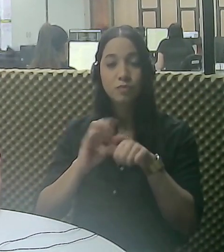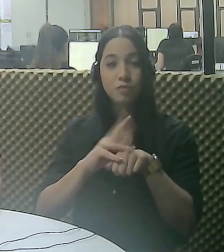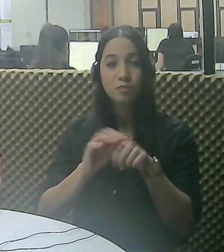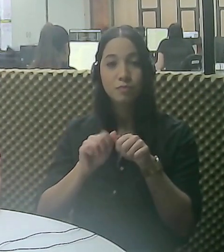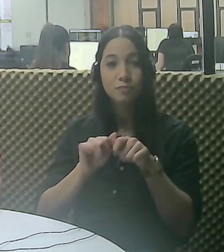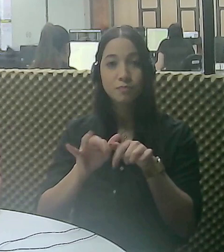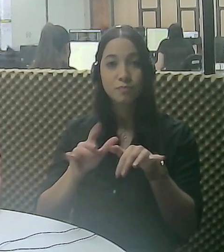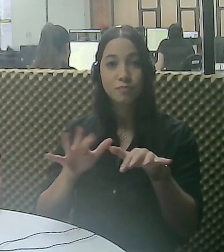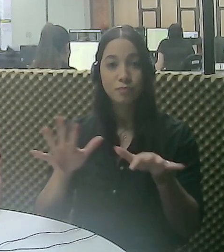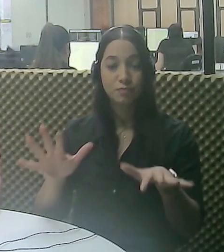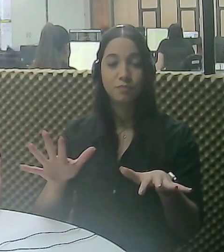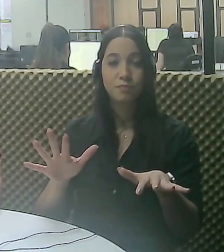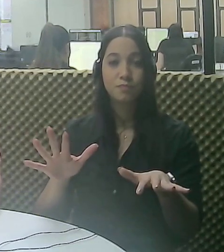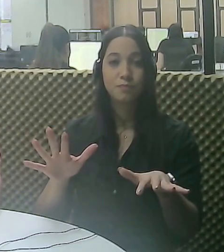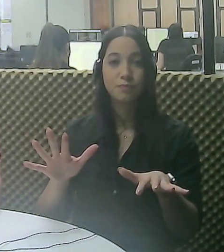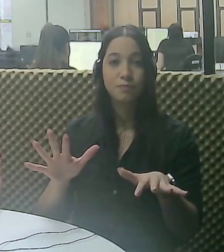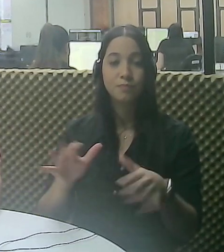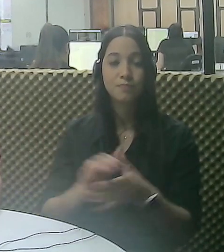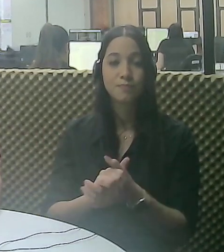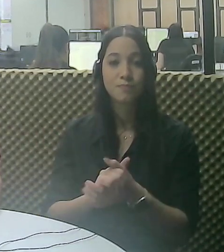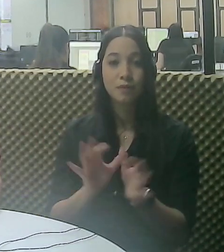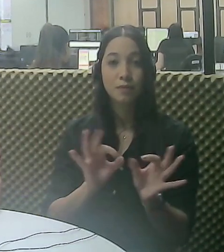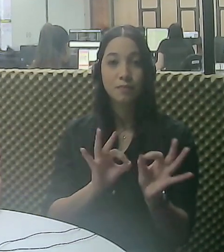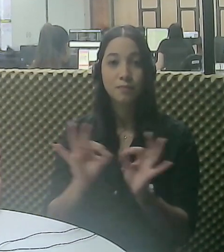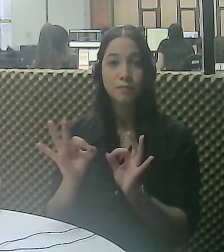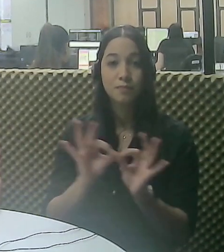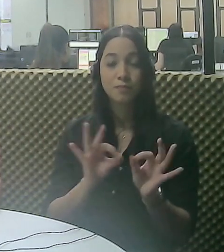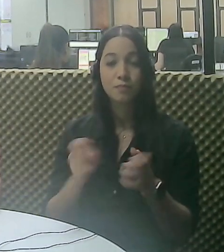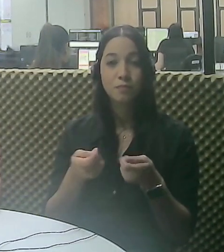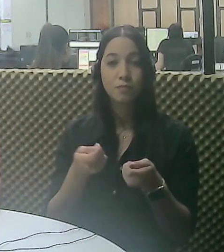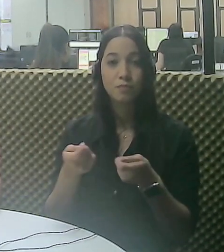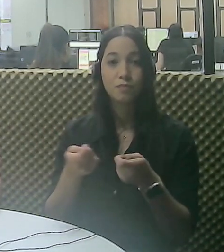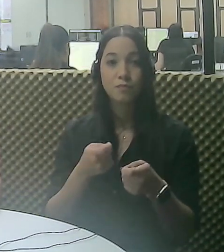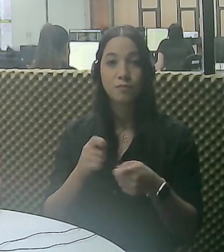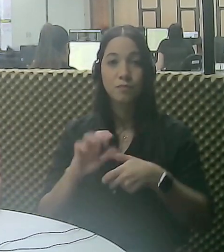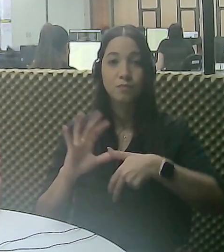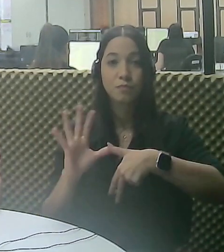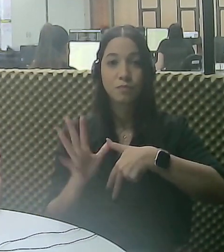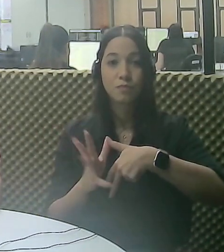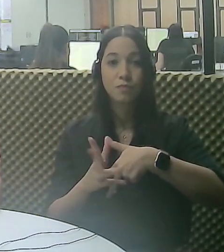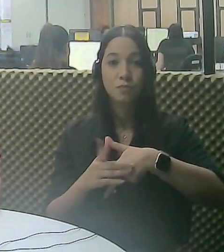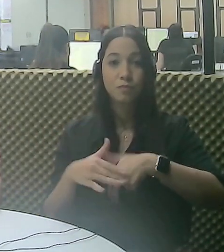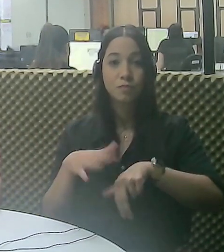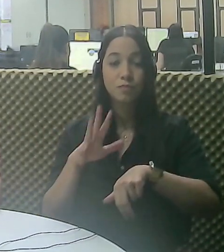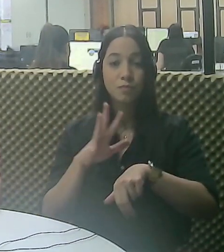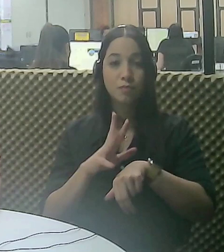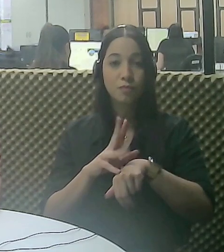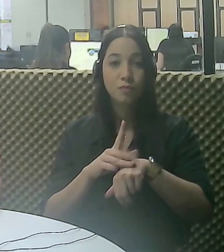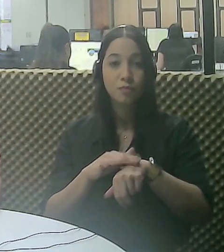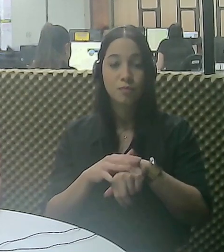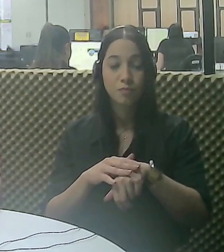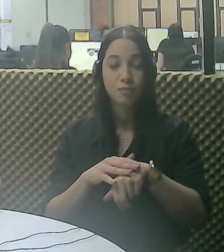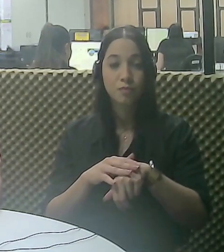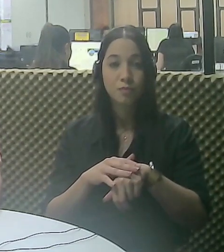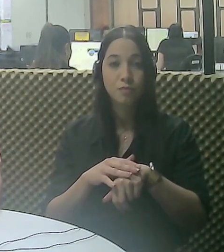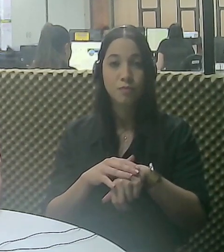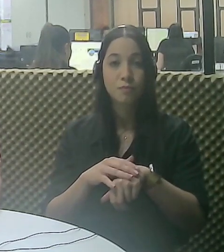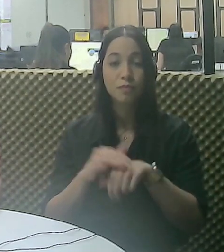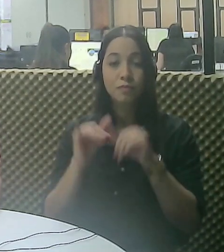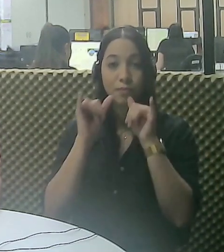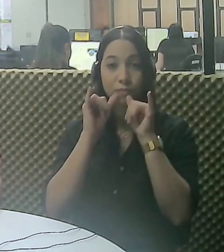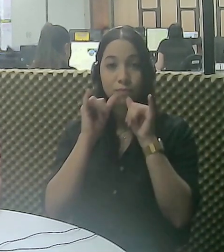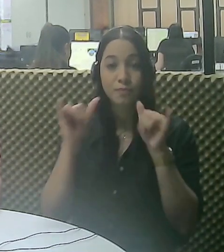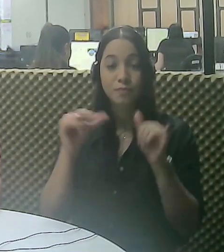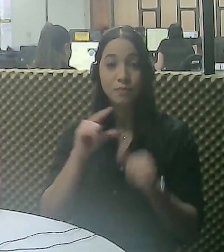doenças pelo mosquito. O Programa de Controle das Doenças Transmitidas pelo Aedes, do Centro de Controle de Zoonoses, conta